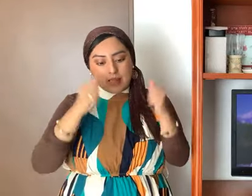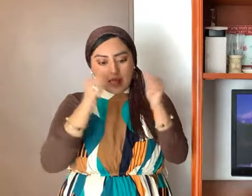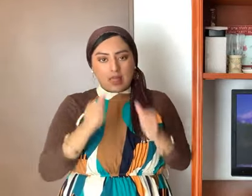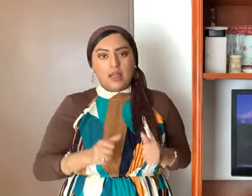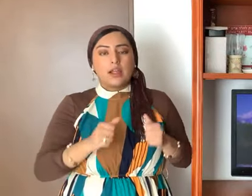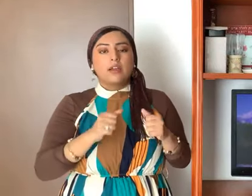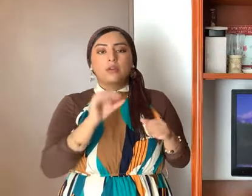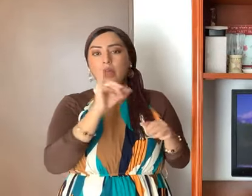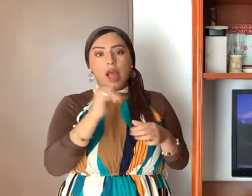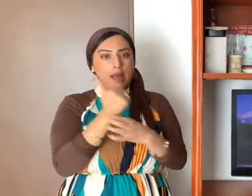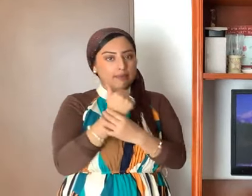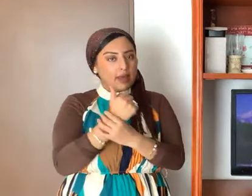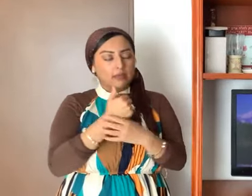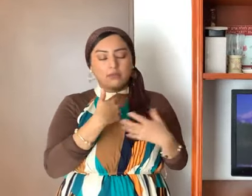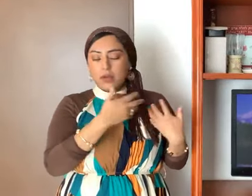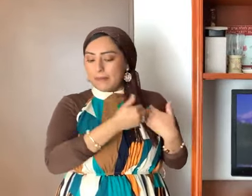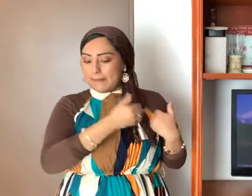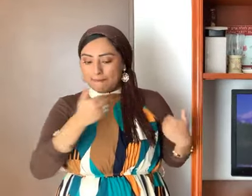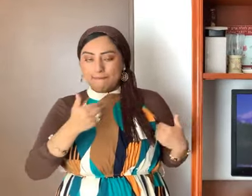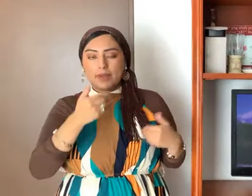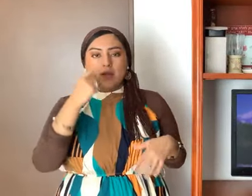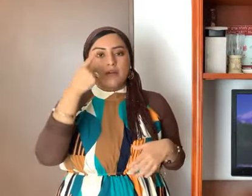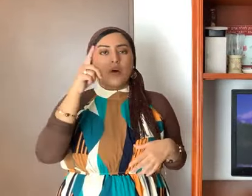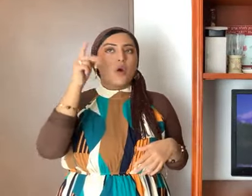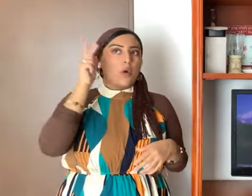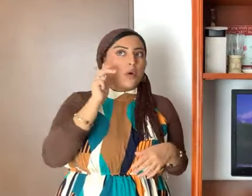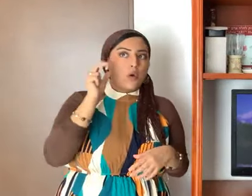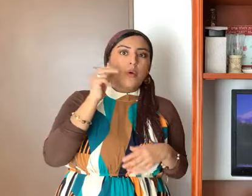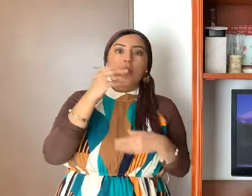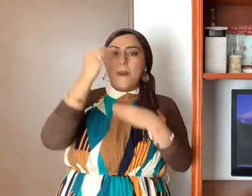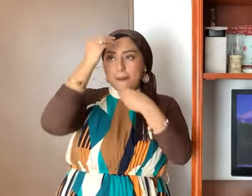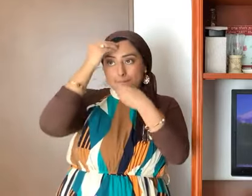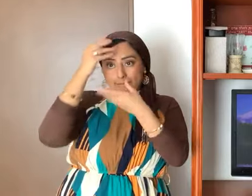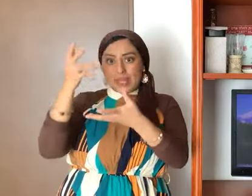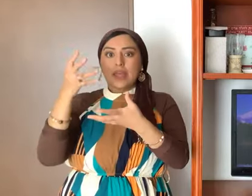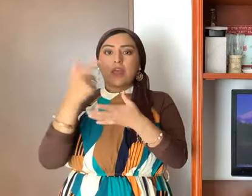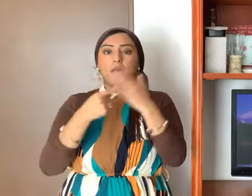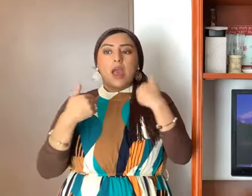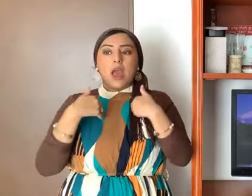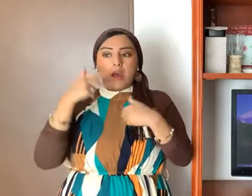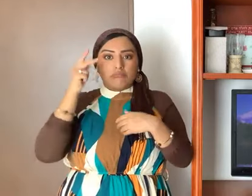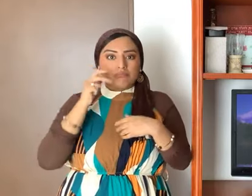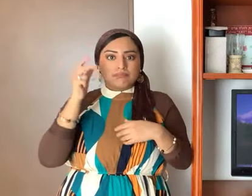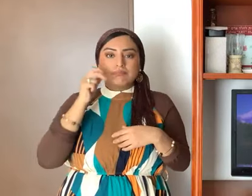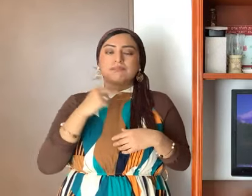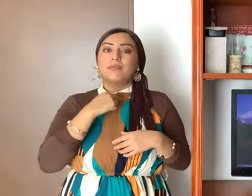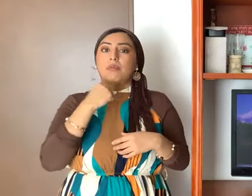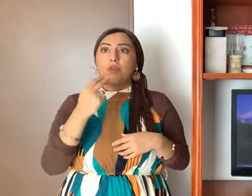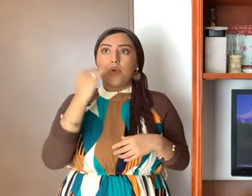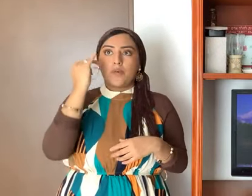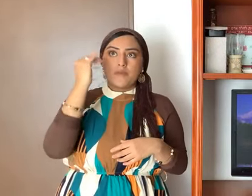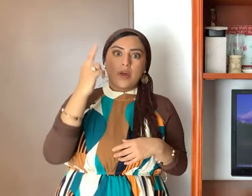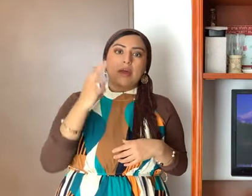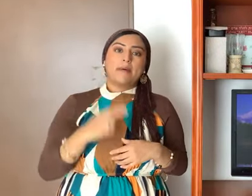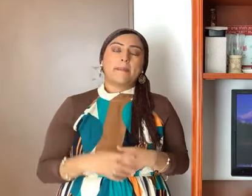nación idólatra para escuchar y para obedecer lo que había escuchado, que era la voz de